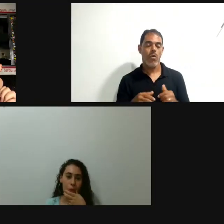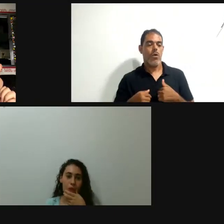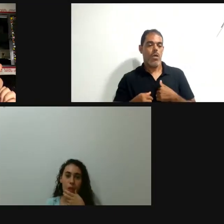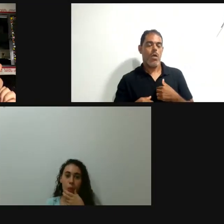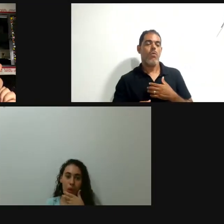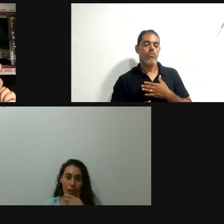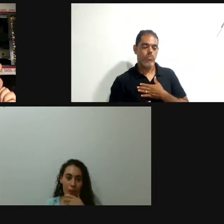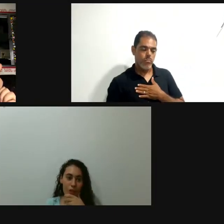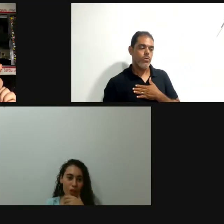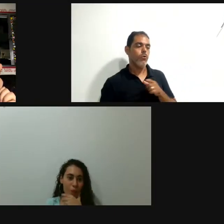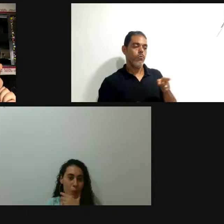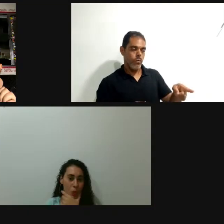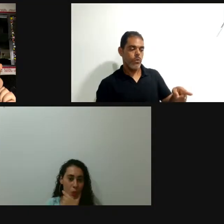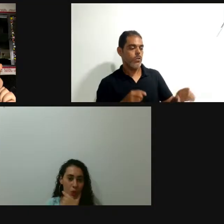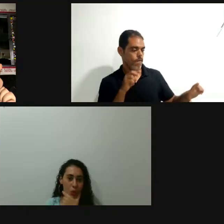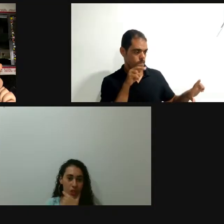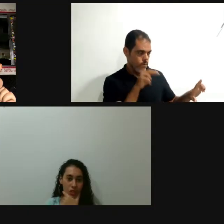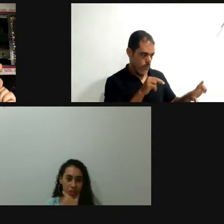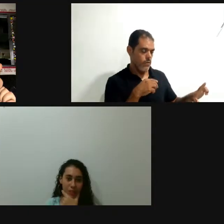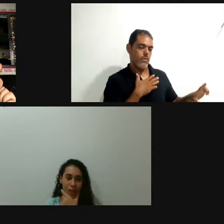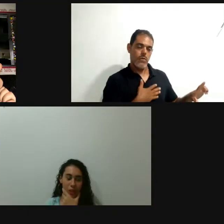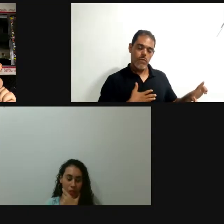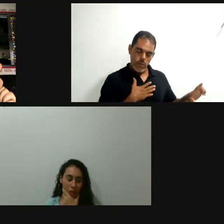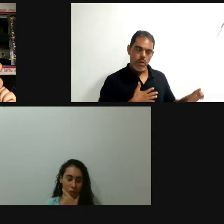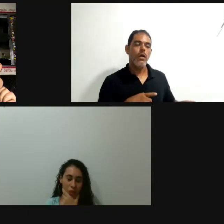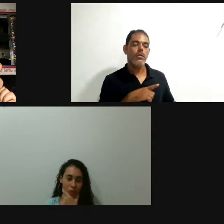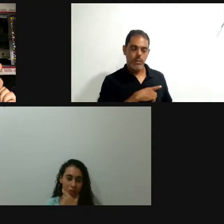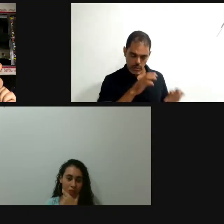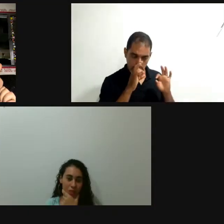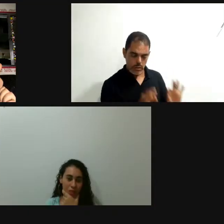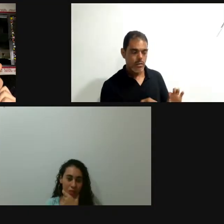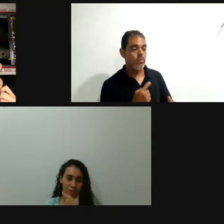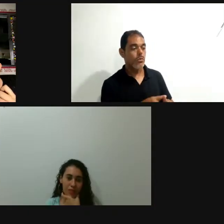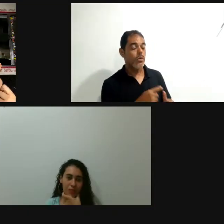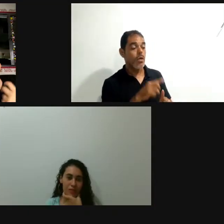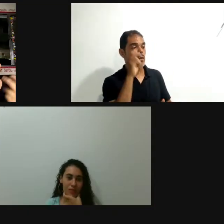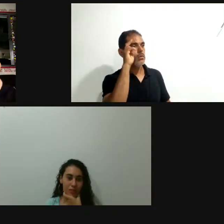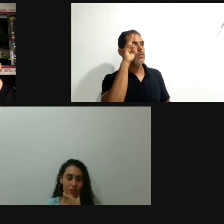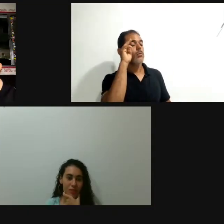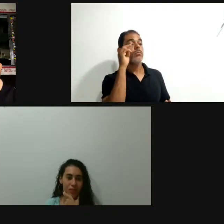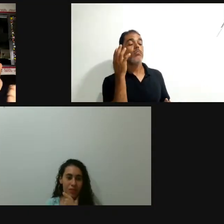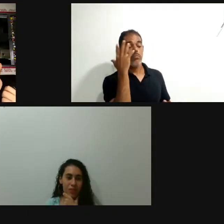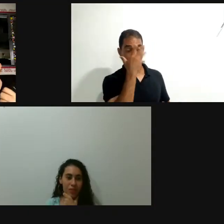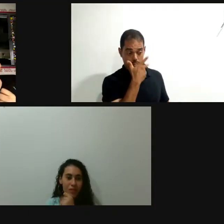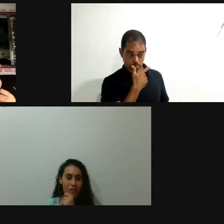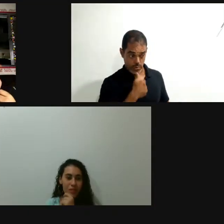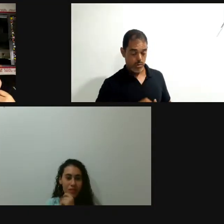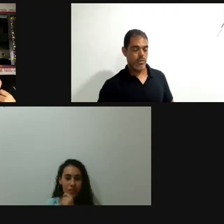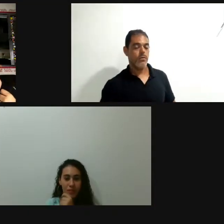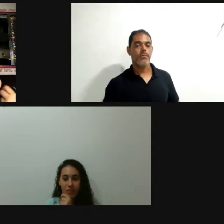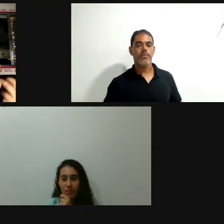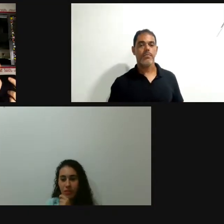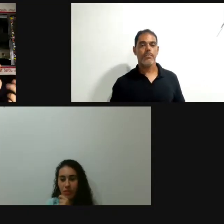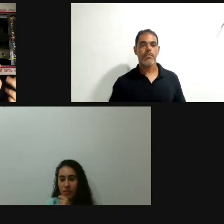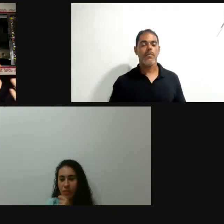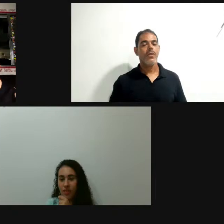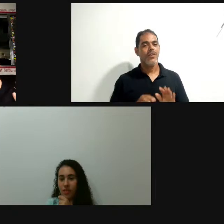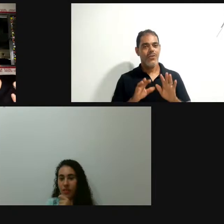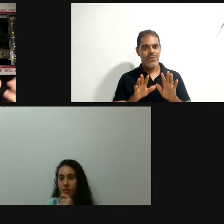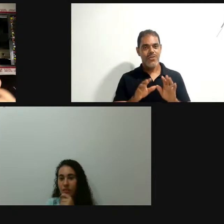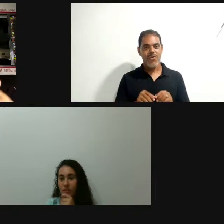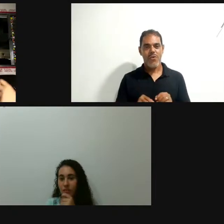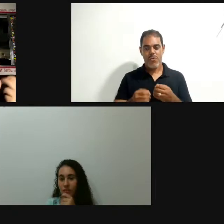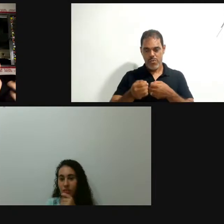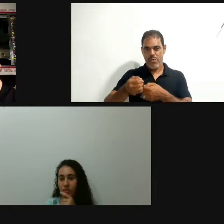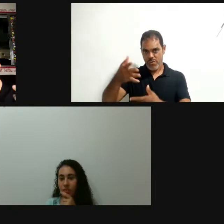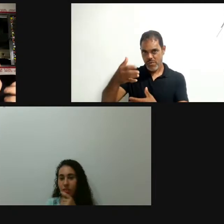muito. Porque é uma história muito bonita. É uma história muito bonita. Vamos ver se o chat der bom. O que vocês acham?